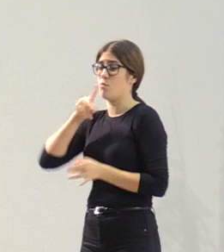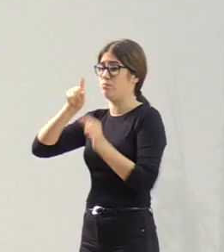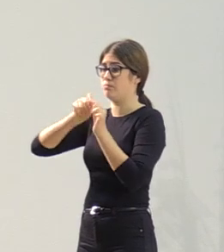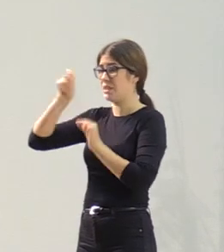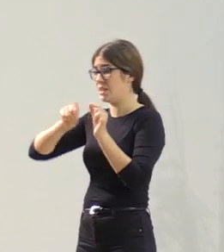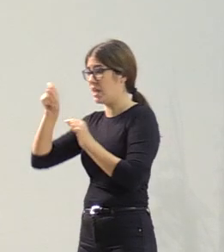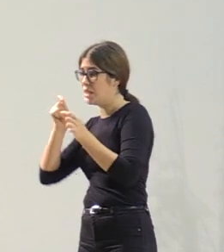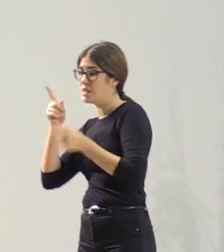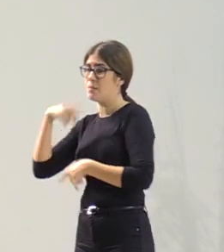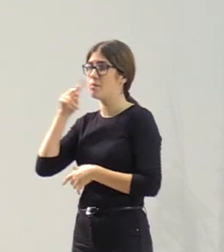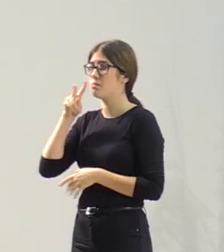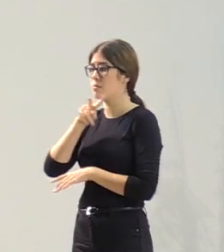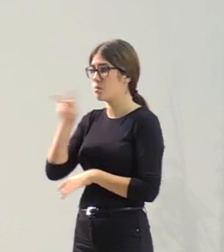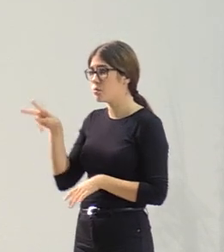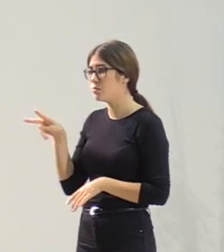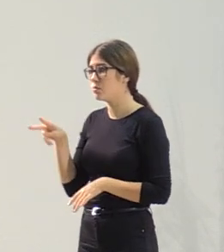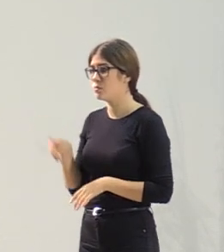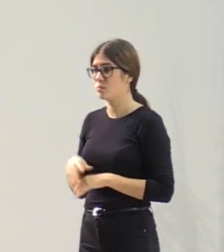de ya, a veces la palabra diagnóstico,